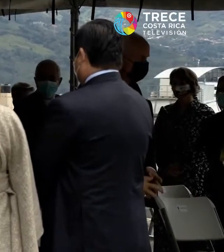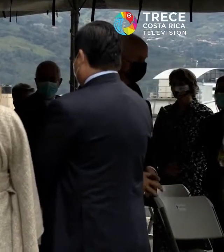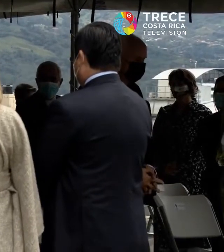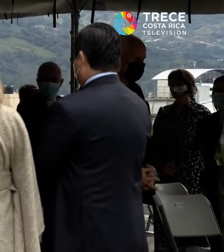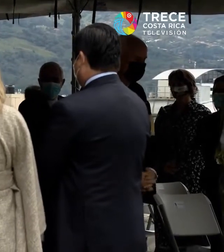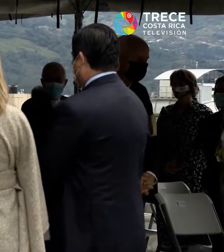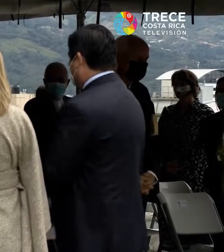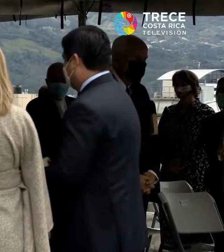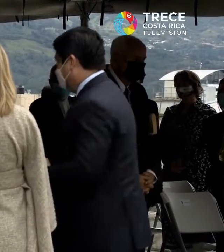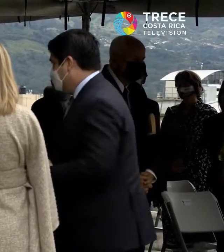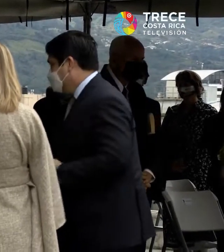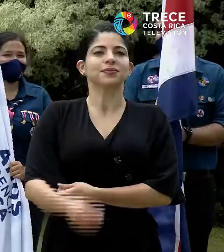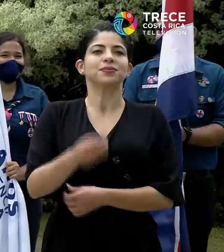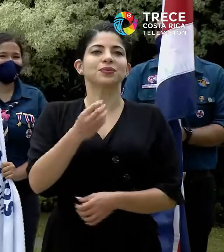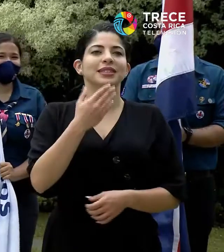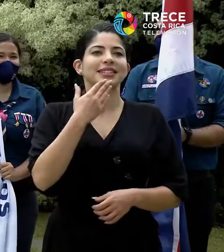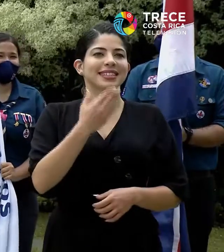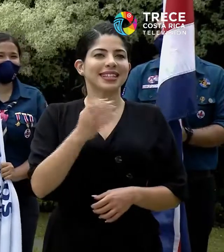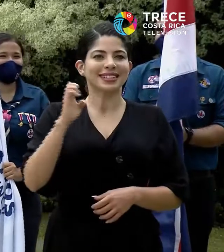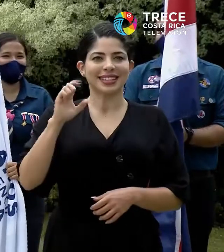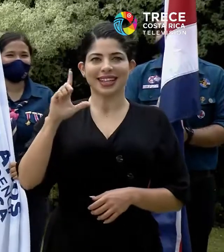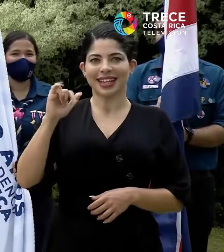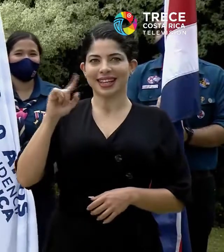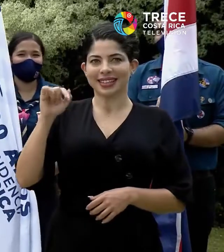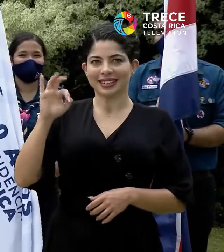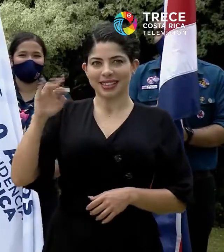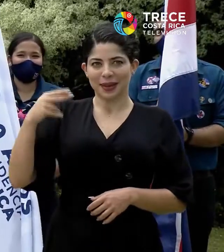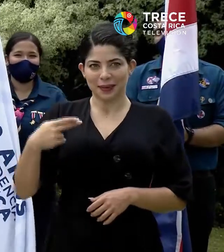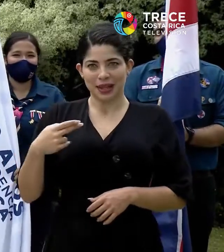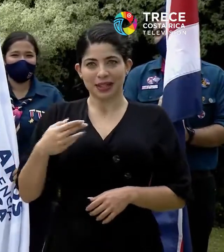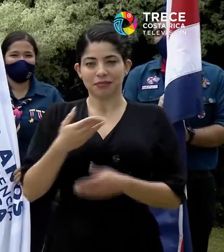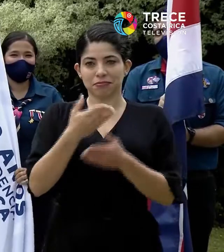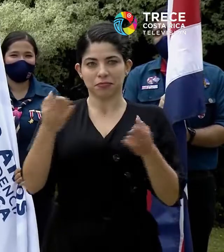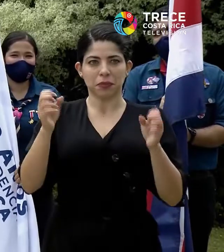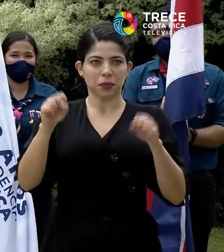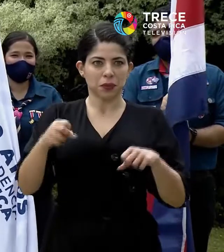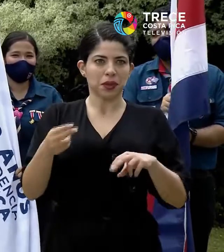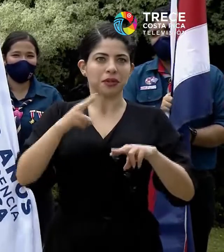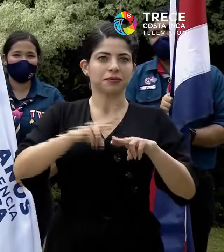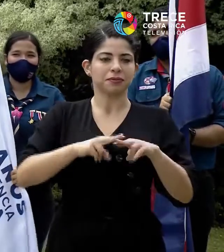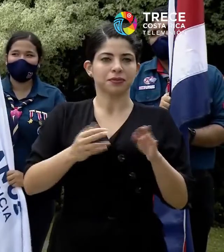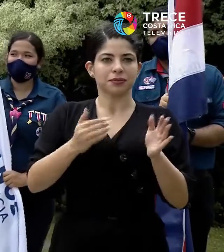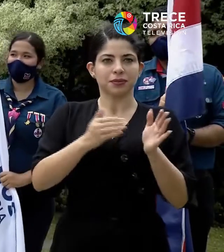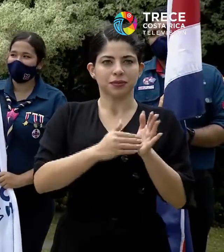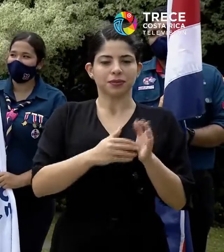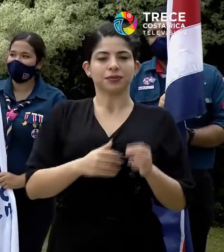Muchas gracias a usted, doña Elizabeth. A las autoridades pueden volver a sus espacios.